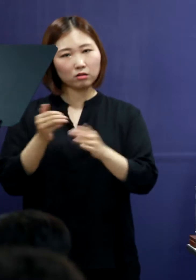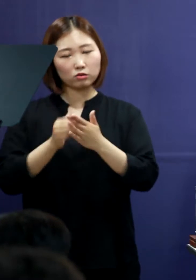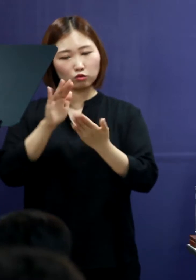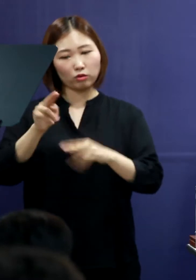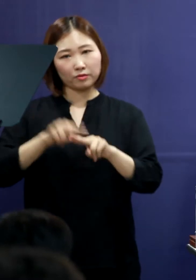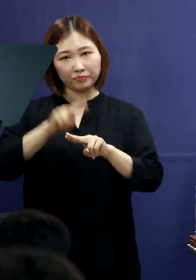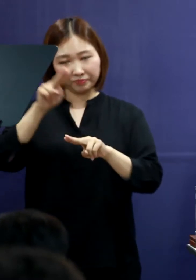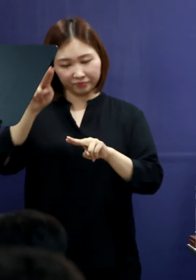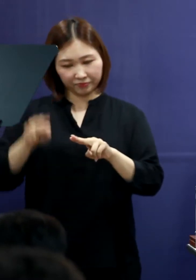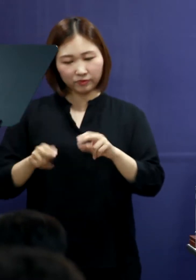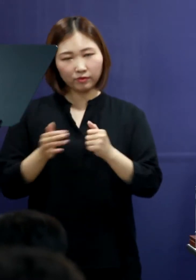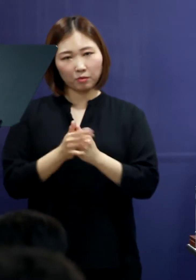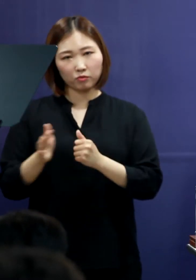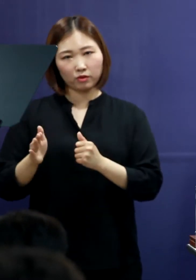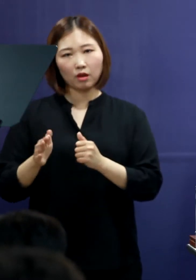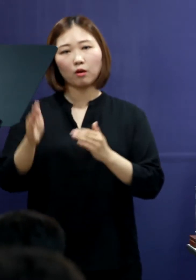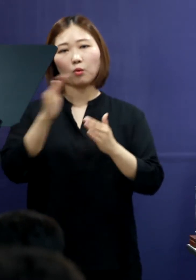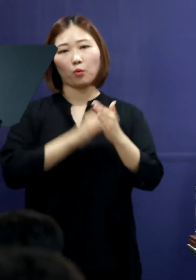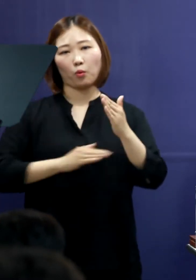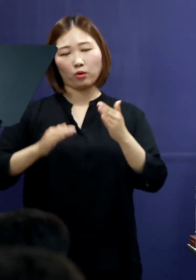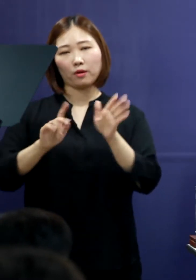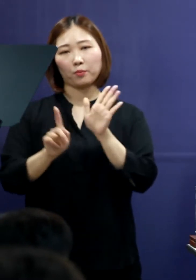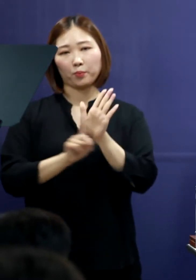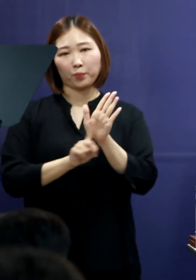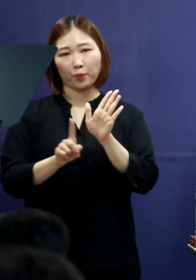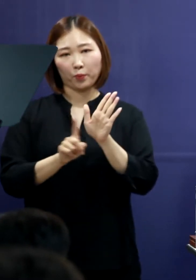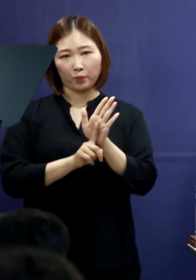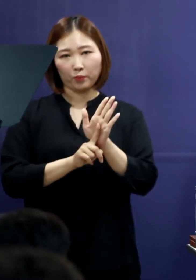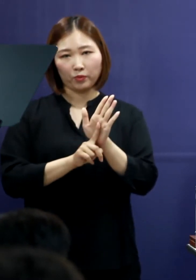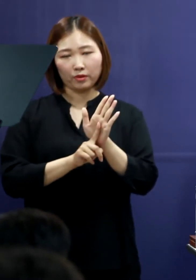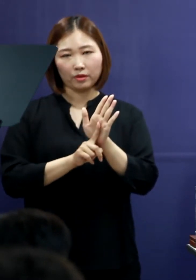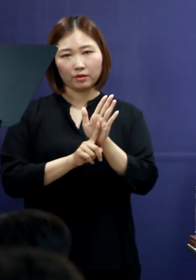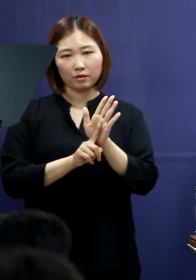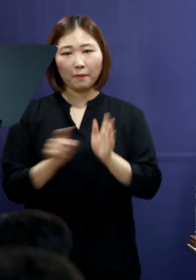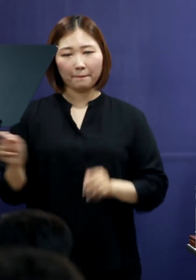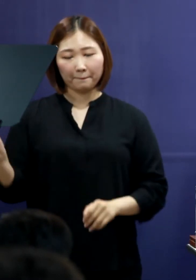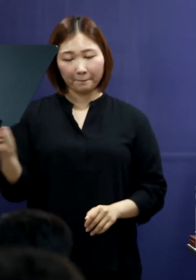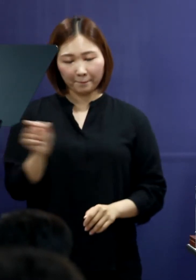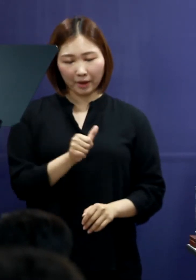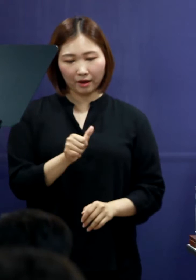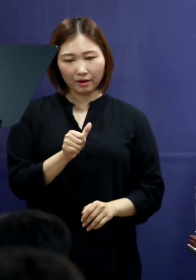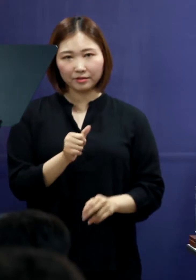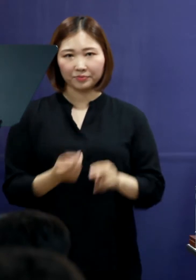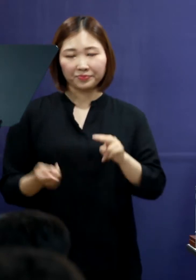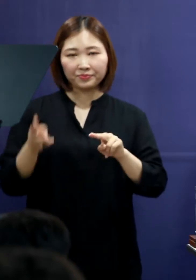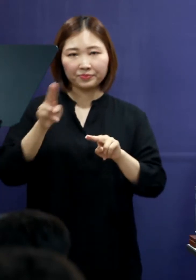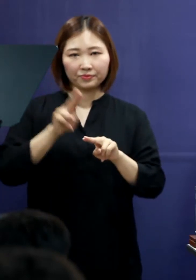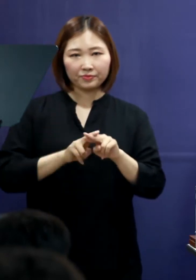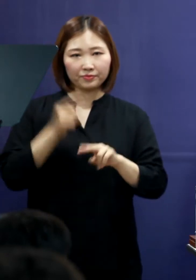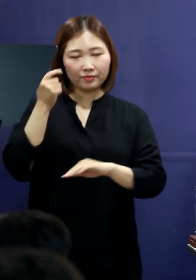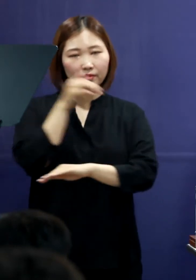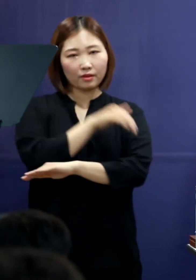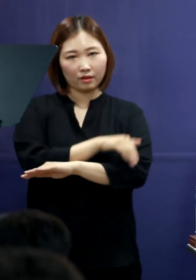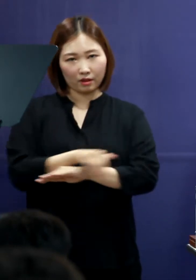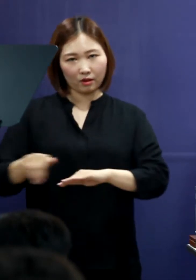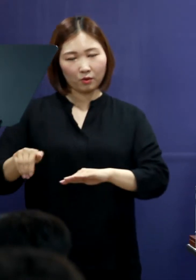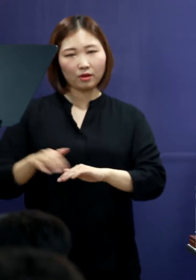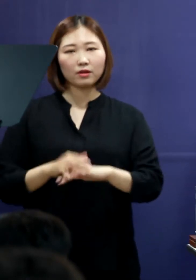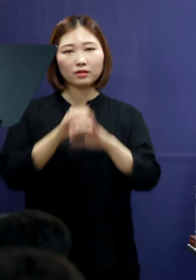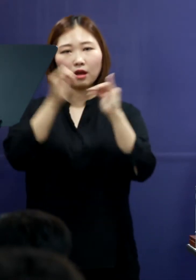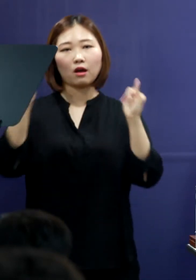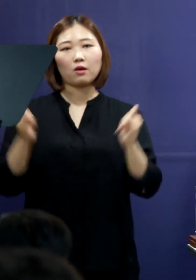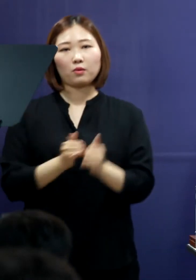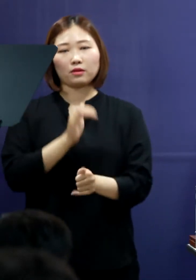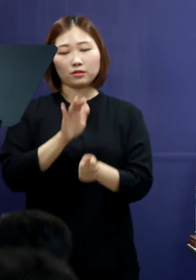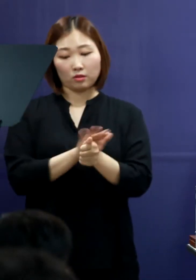사회서비스원 대표를 본인을 통해서 빠른 시일 내에 선임하도록 하겠습니다. 사회서비스원은